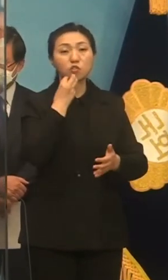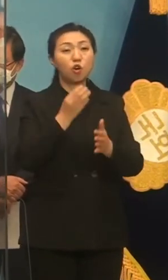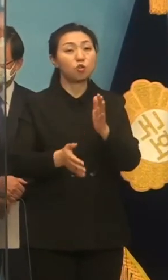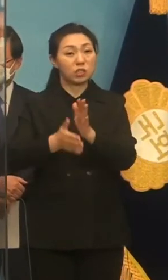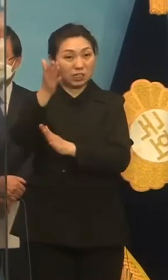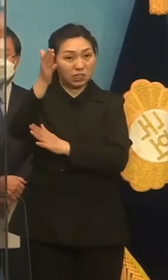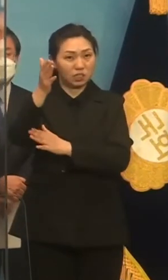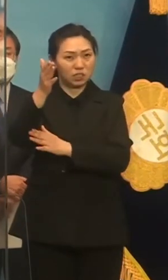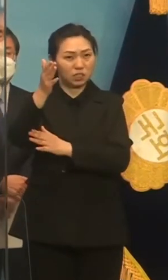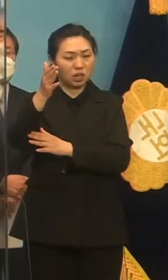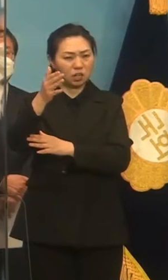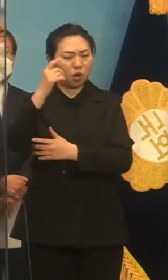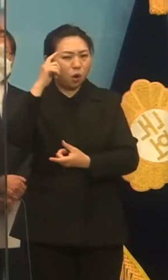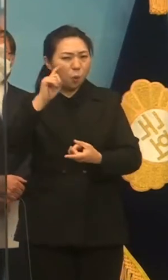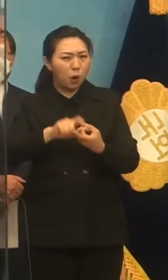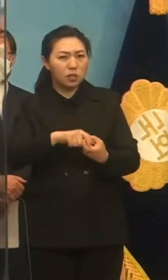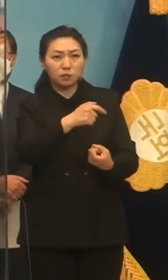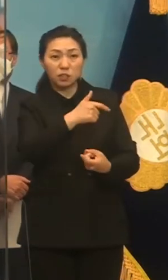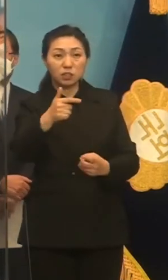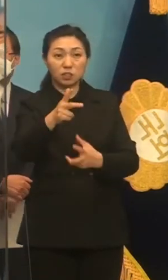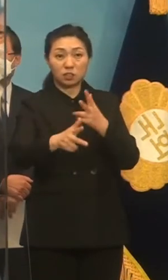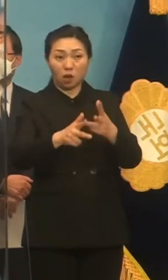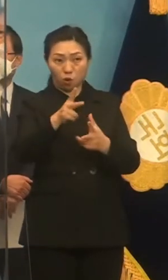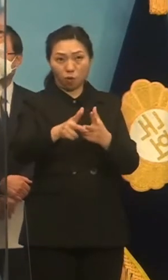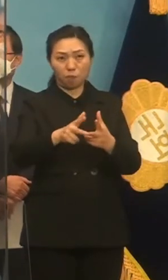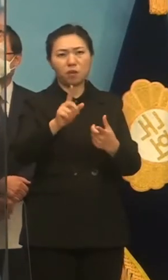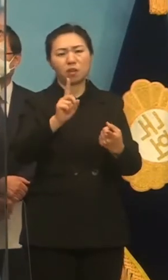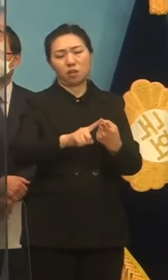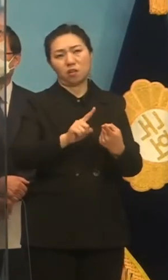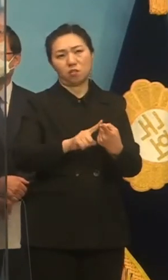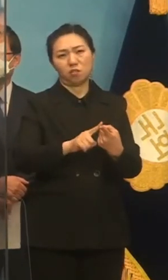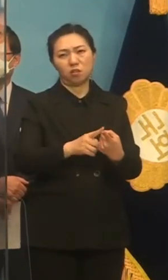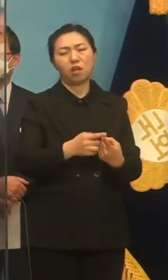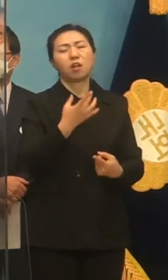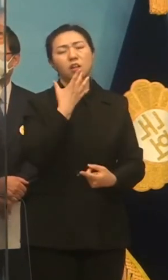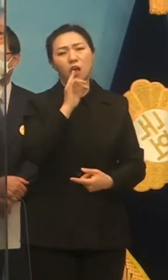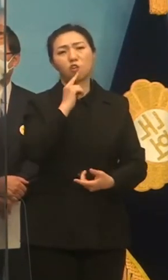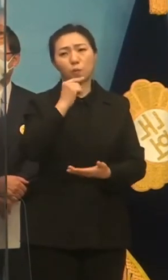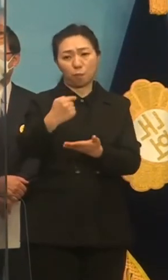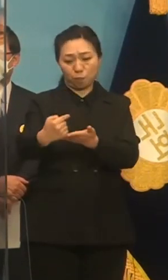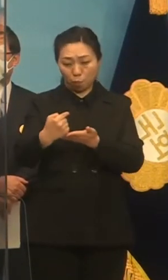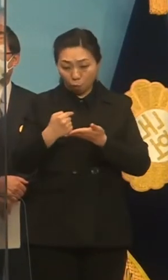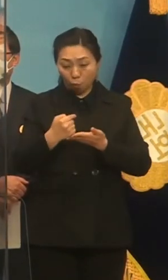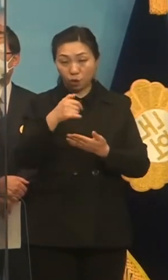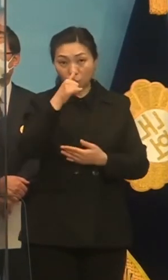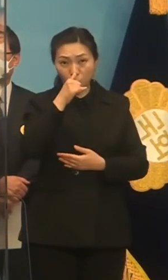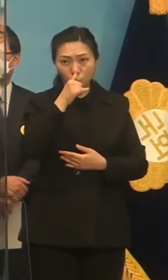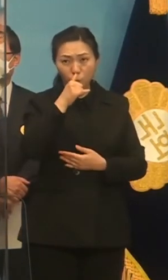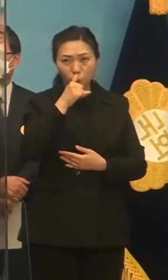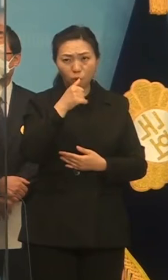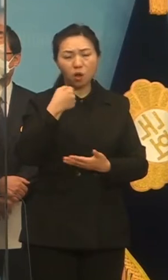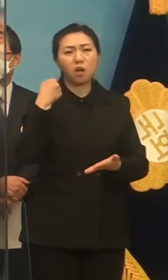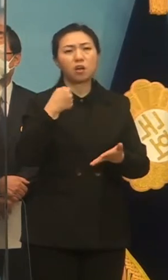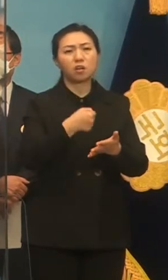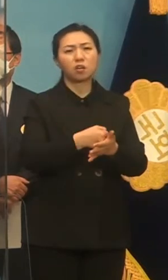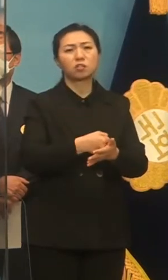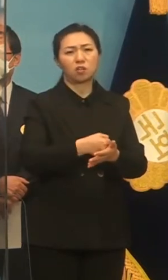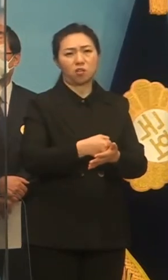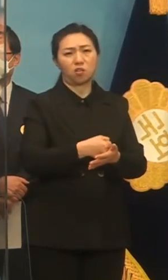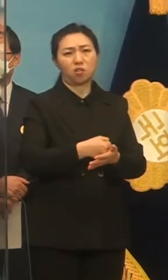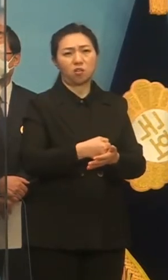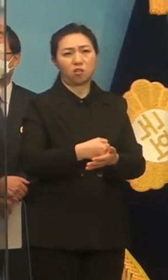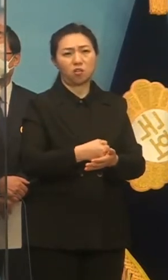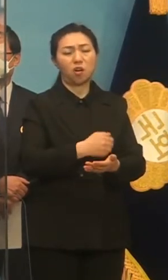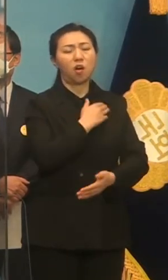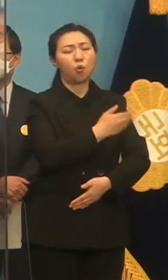지역사회 4 다시마는 사업에 대해서는 강연은 몸으로 얻고 의사결정의 주요한 칩을 제가 15 * 성을